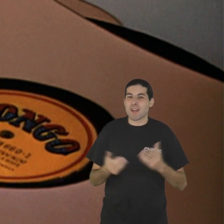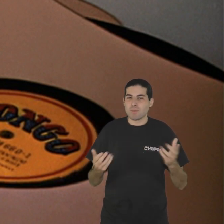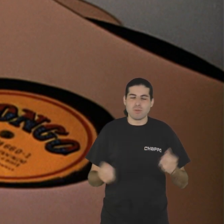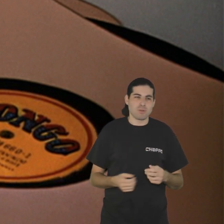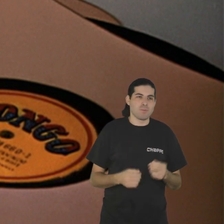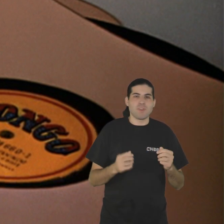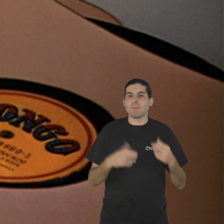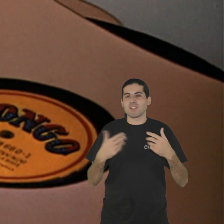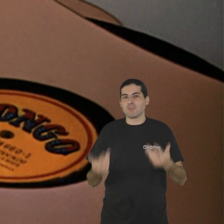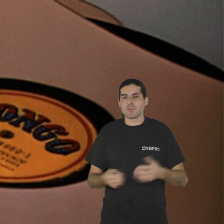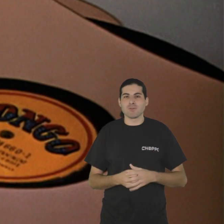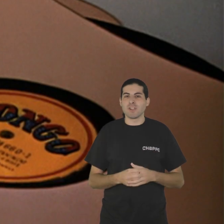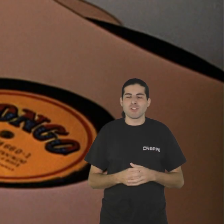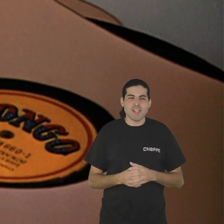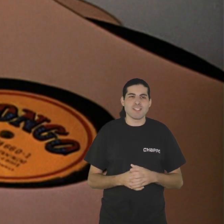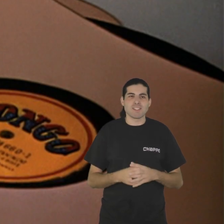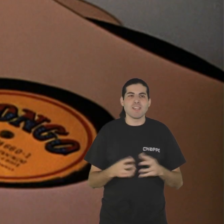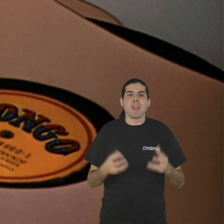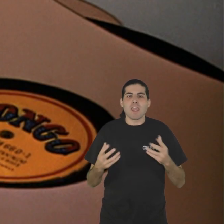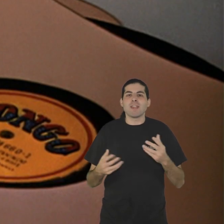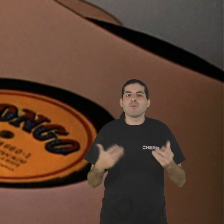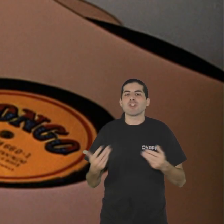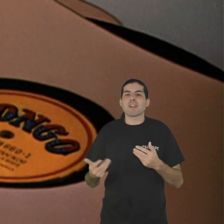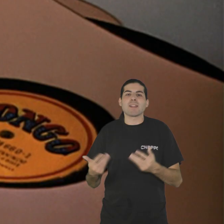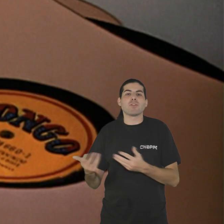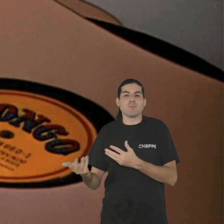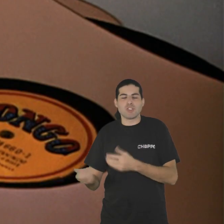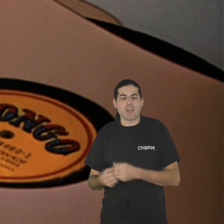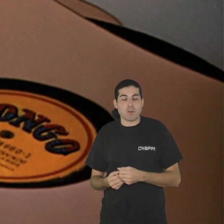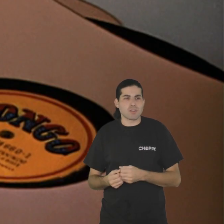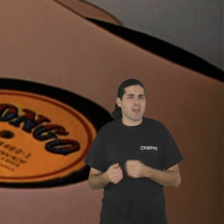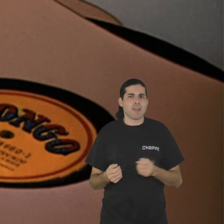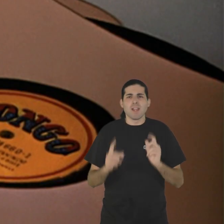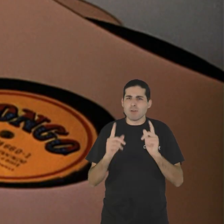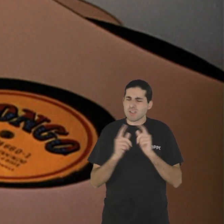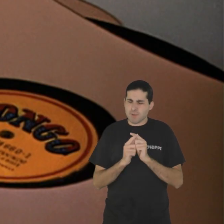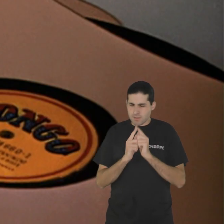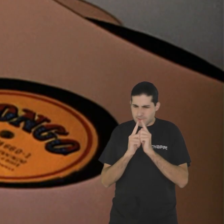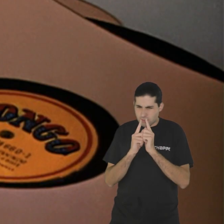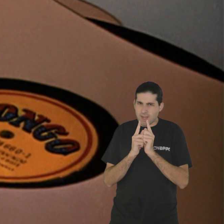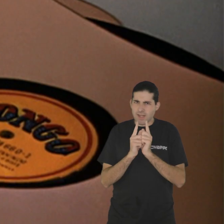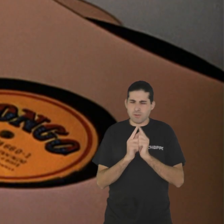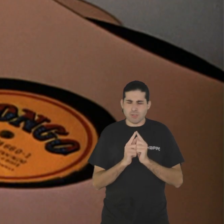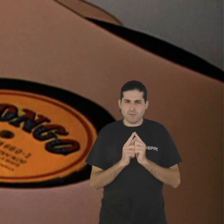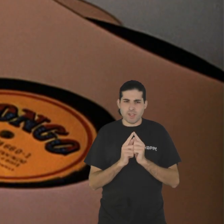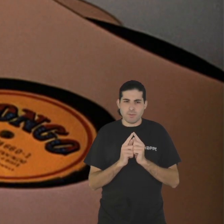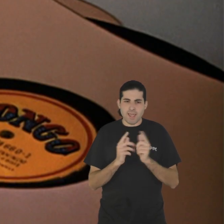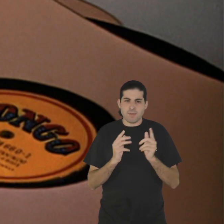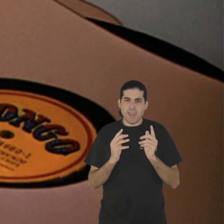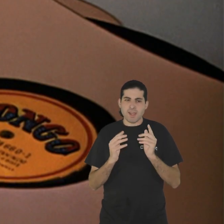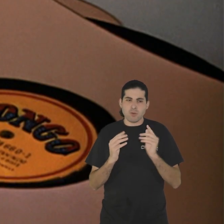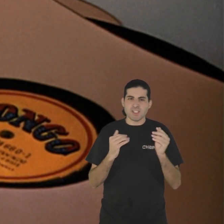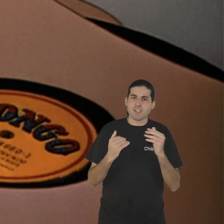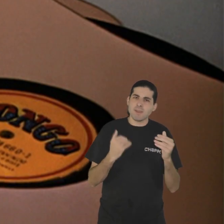praticamente che parla di Bongo. Viene messo sul giradischi e la voce narrante comincia a raccontare. Una cosa particolare di questo film